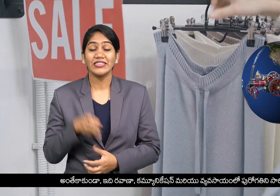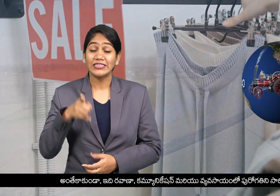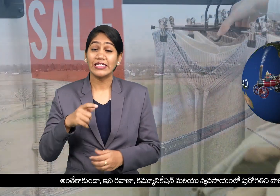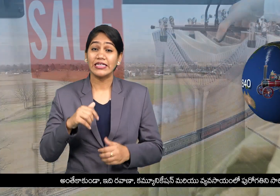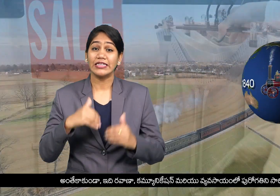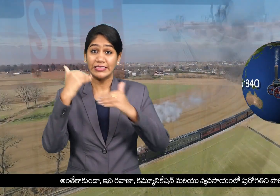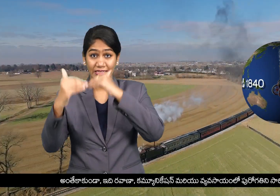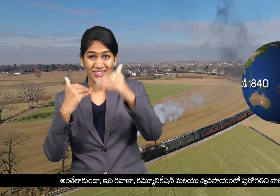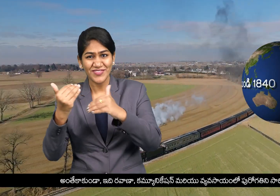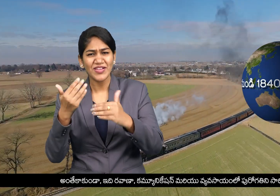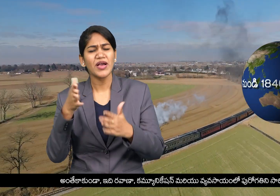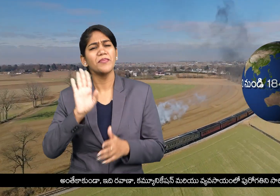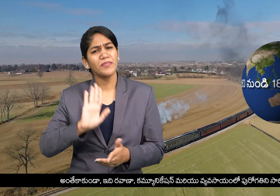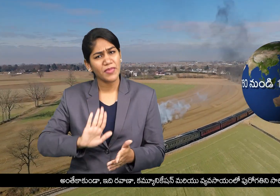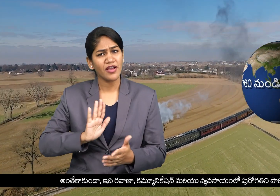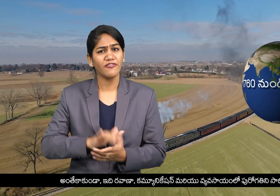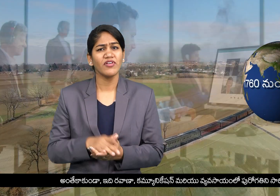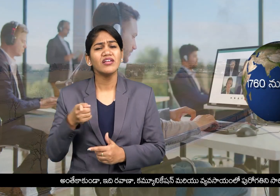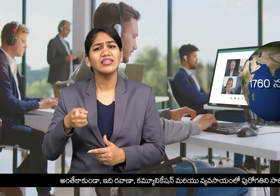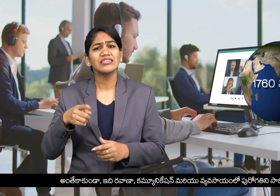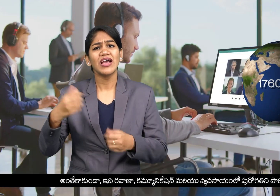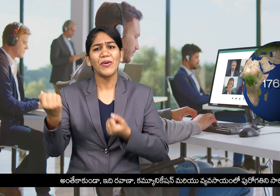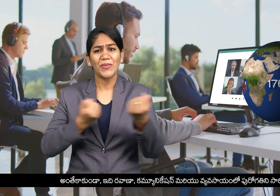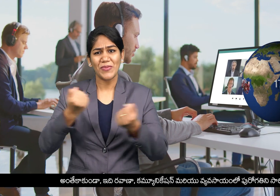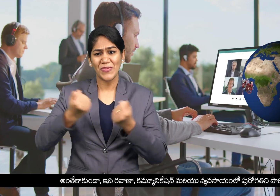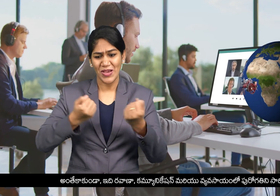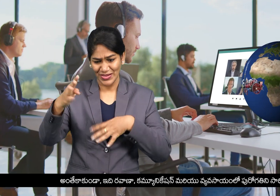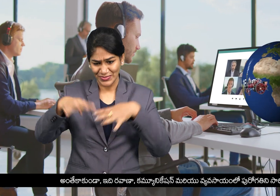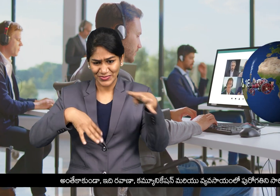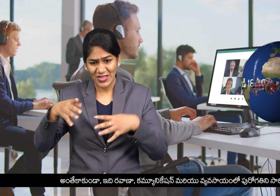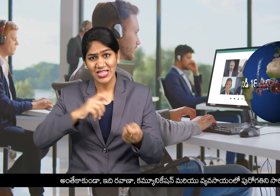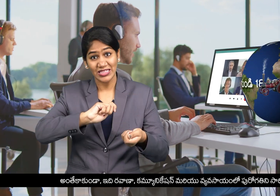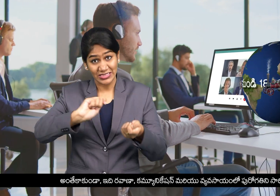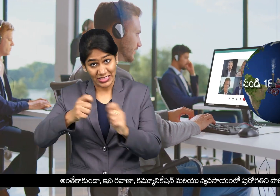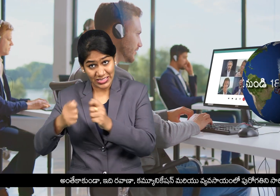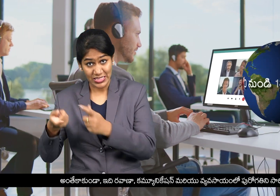ఇది రవాణా, కమ్యూనికేషన్ మరియు వ్యవసాయంలో పురోగతిని సాధించింది.